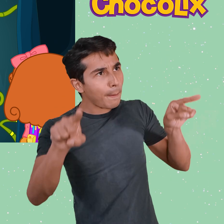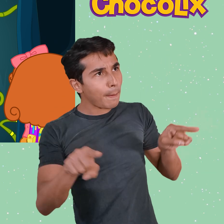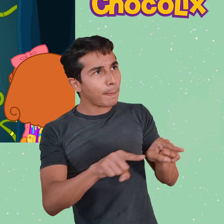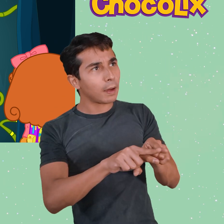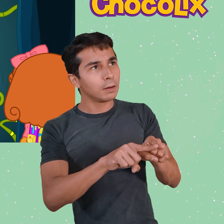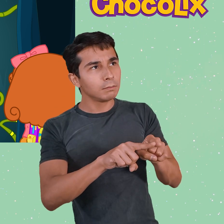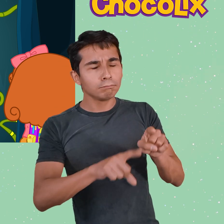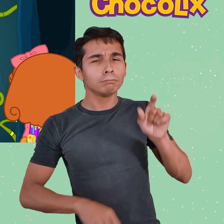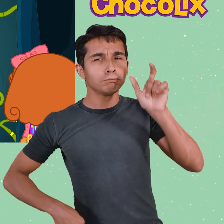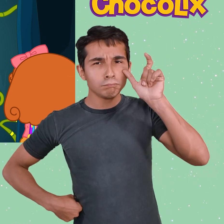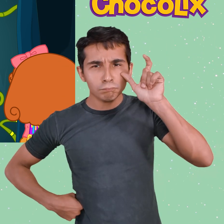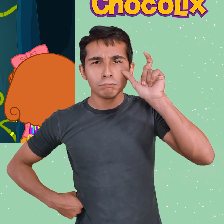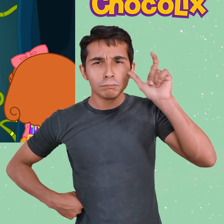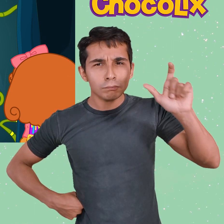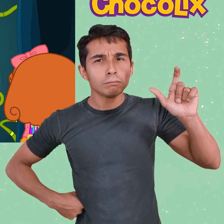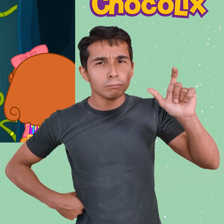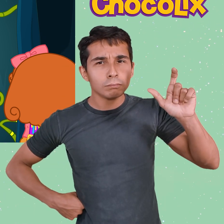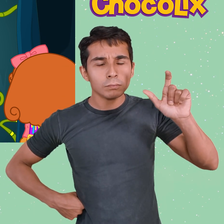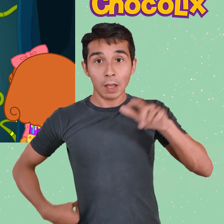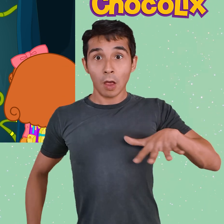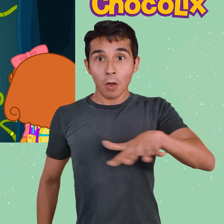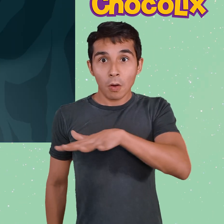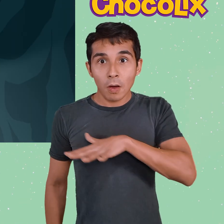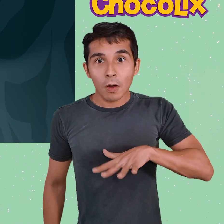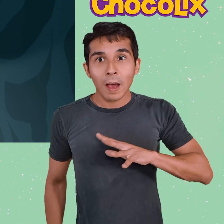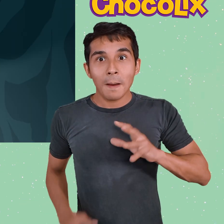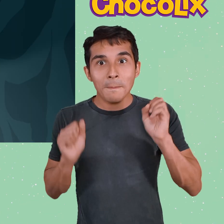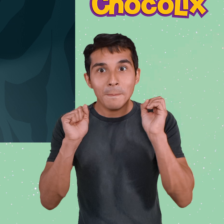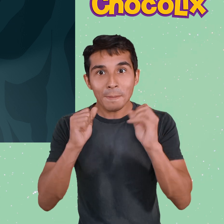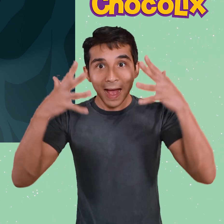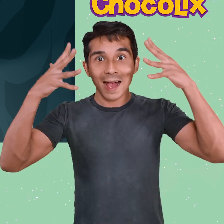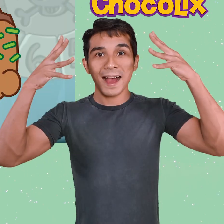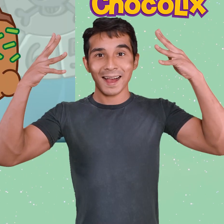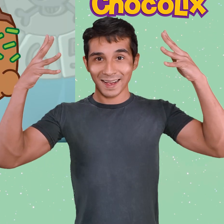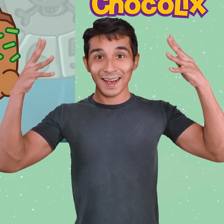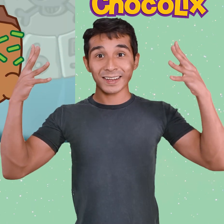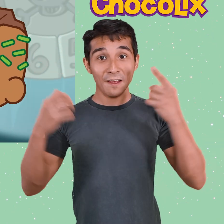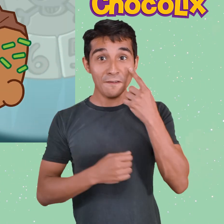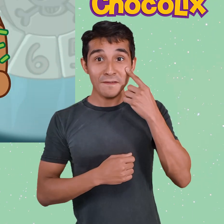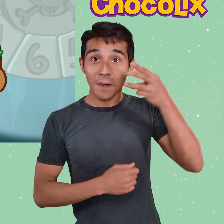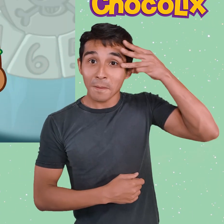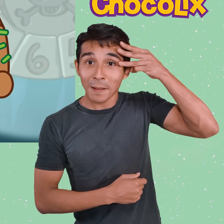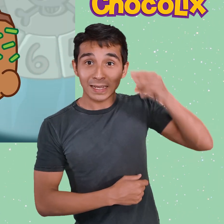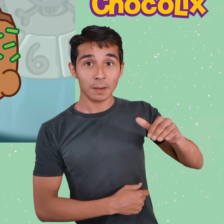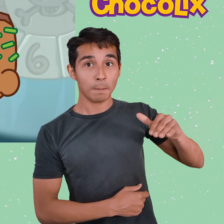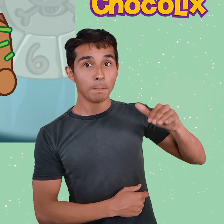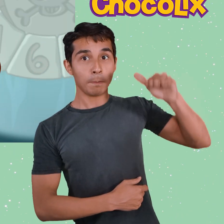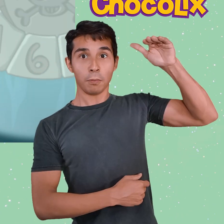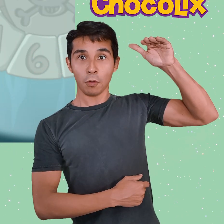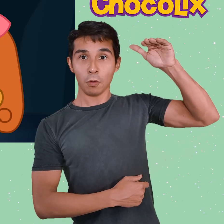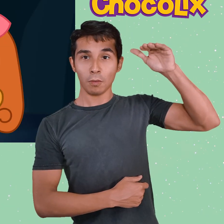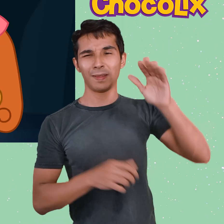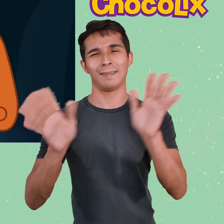Interessante. Puxa, esse lugar deve ser mágico. Por que o Max cresceu? Que nada. É só subir